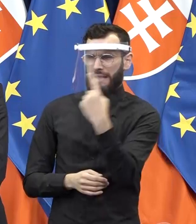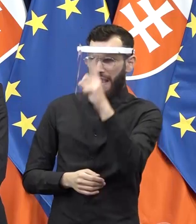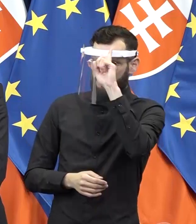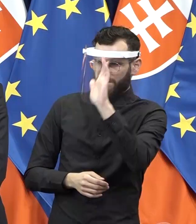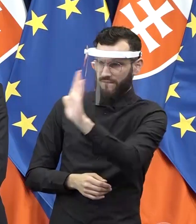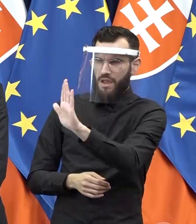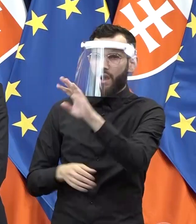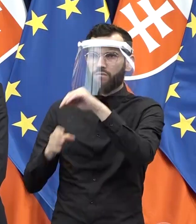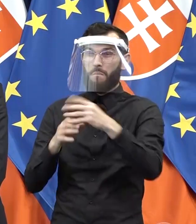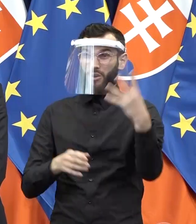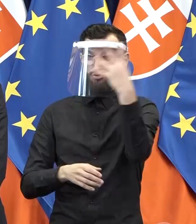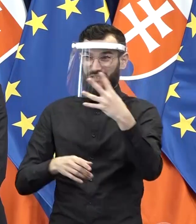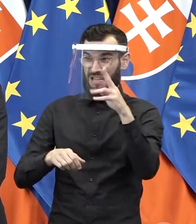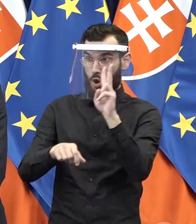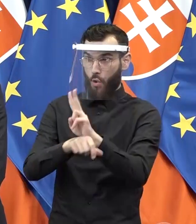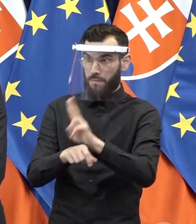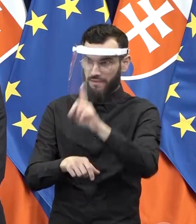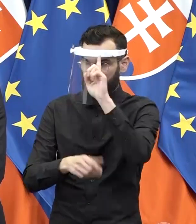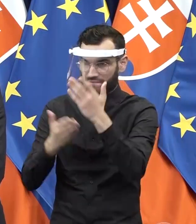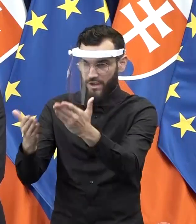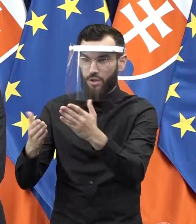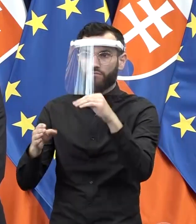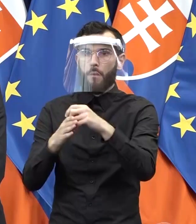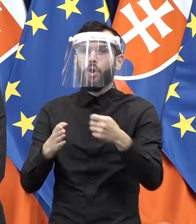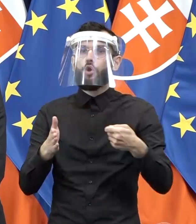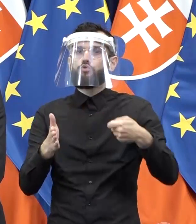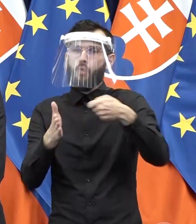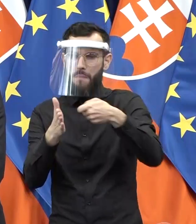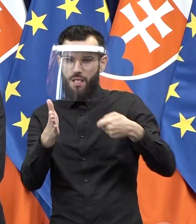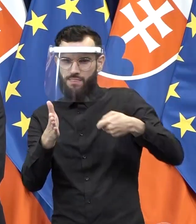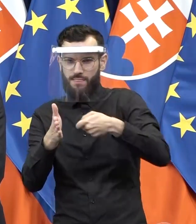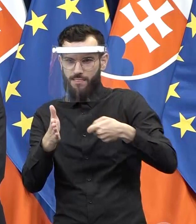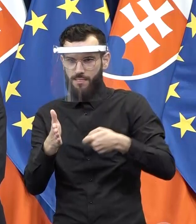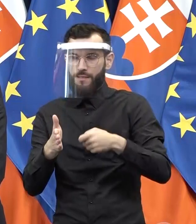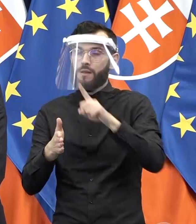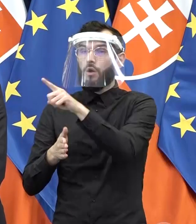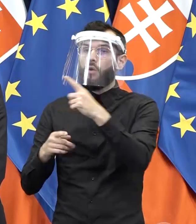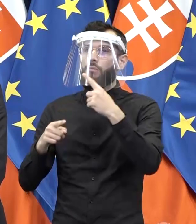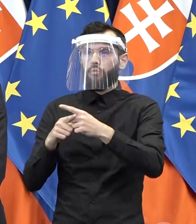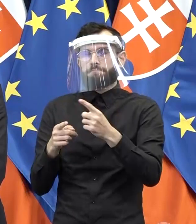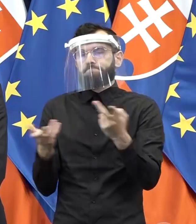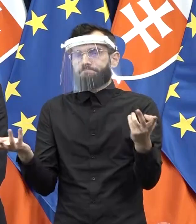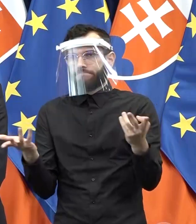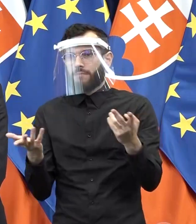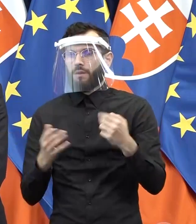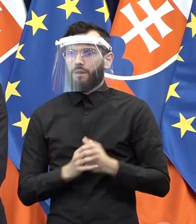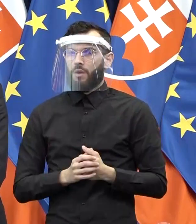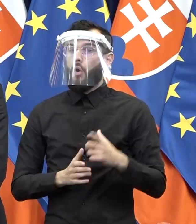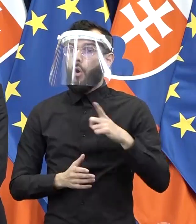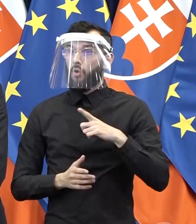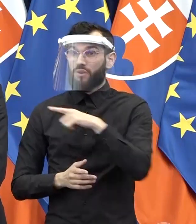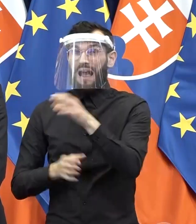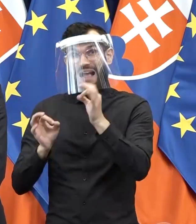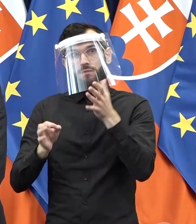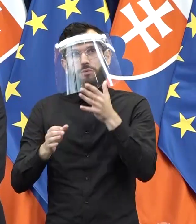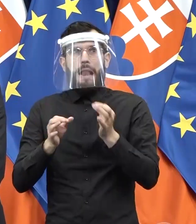ako naozaj keď to je súbor 40 opatrení, ktoré sa navzájom doplňajú a zvyšujú pravdepodobnosť toho,